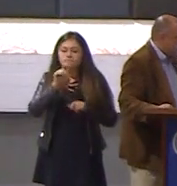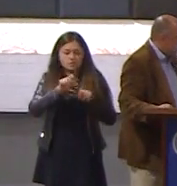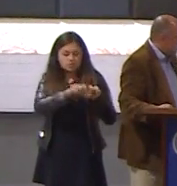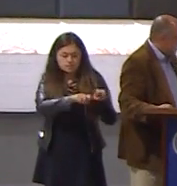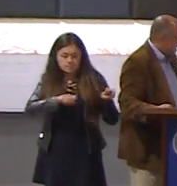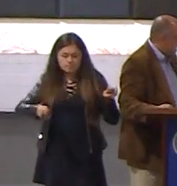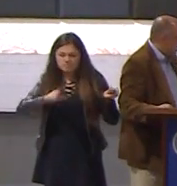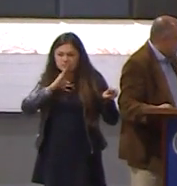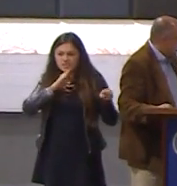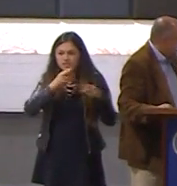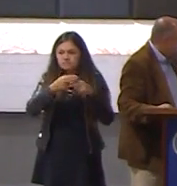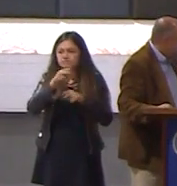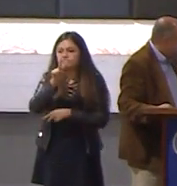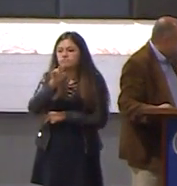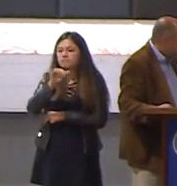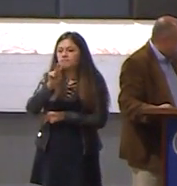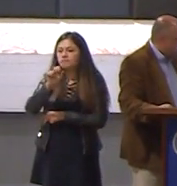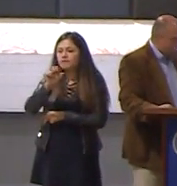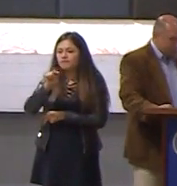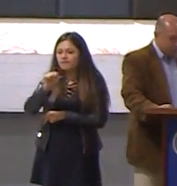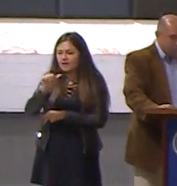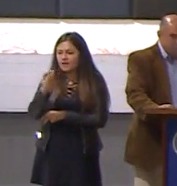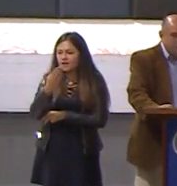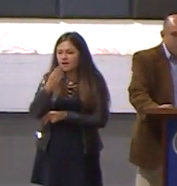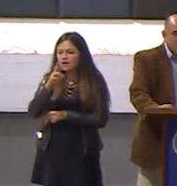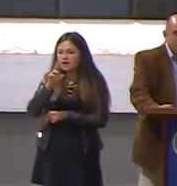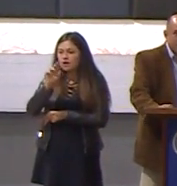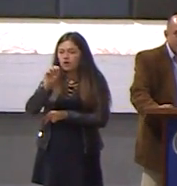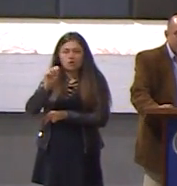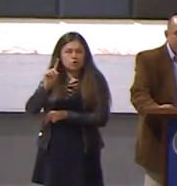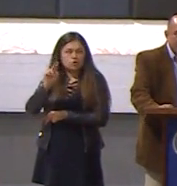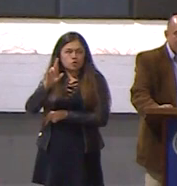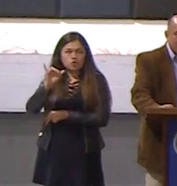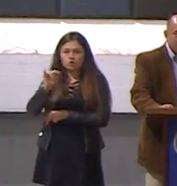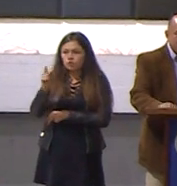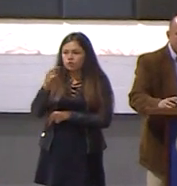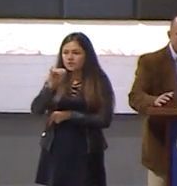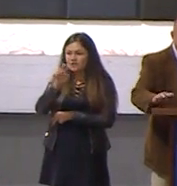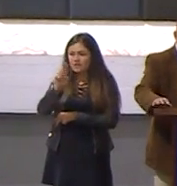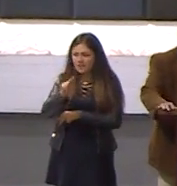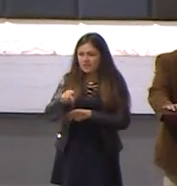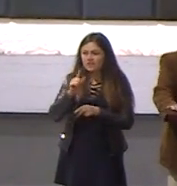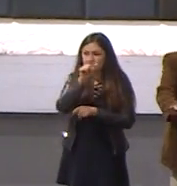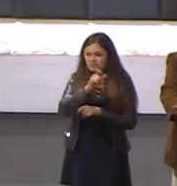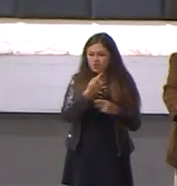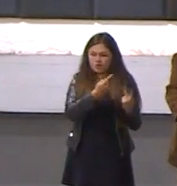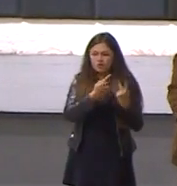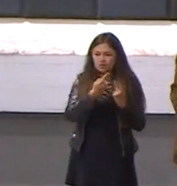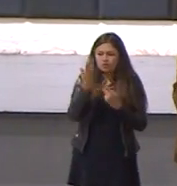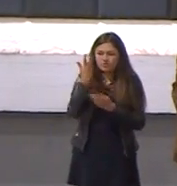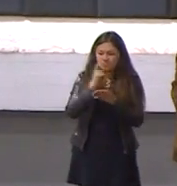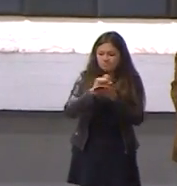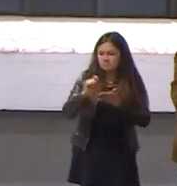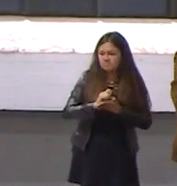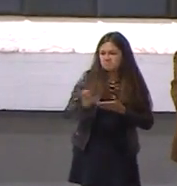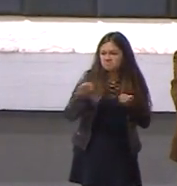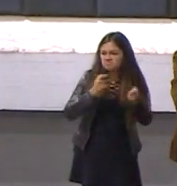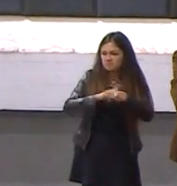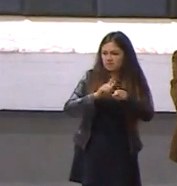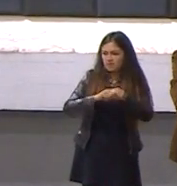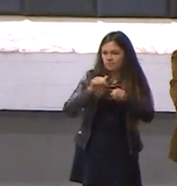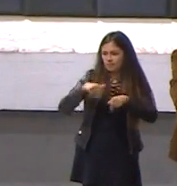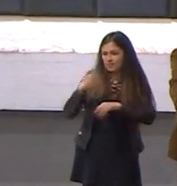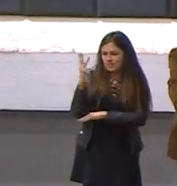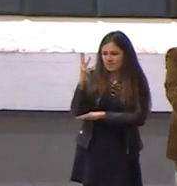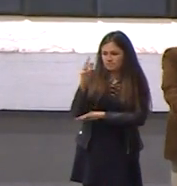profesora viviana rodríguez con quien vamos a hacer la relatoría y la moderación de este conversatorio